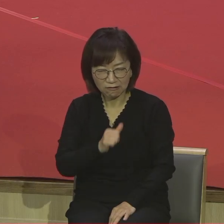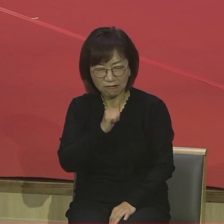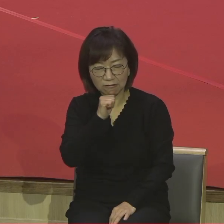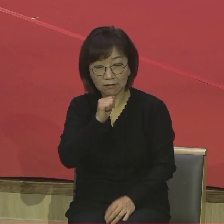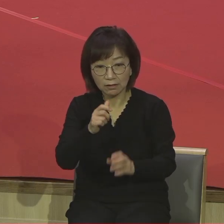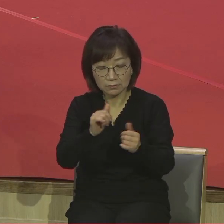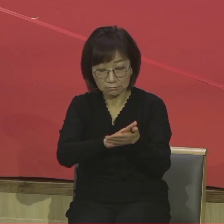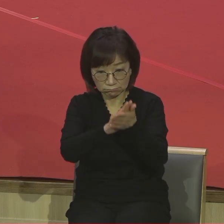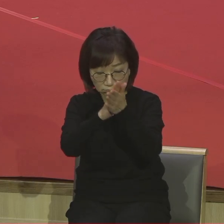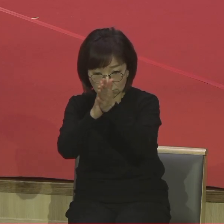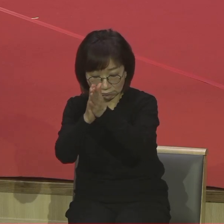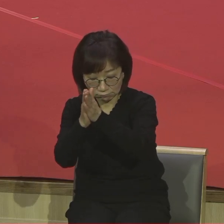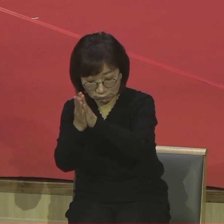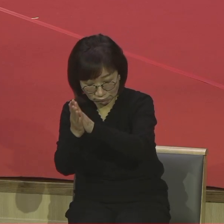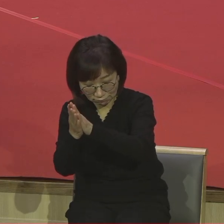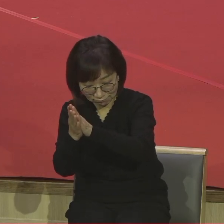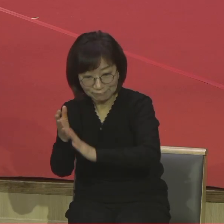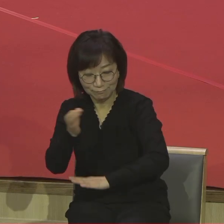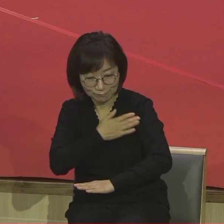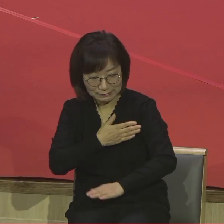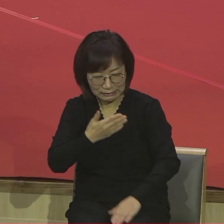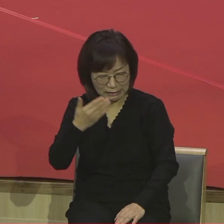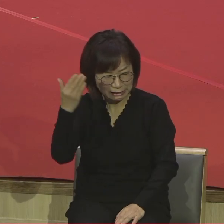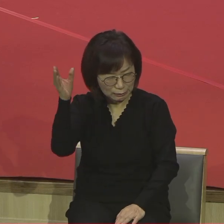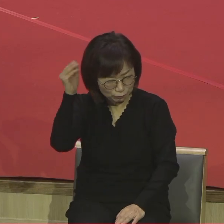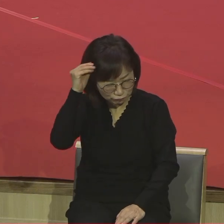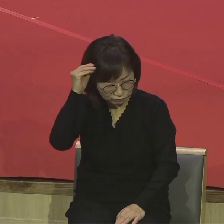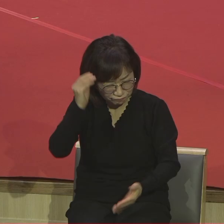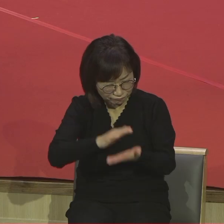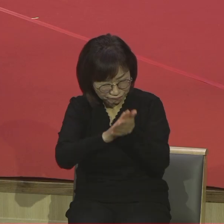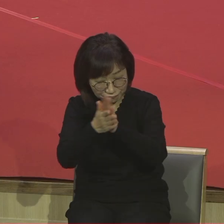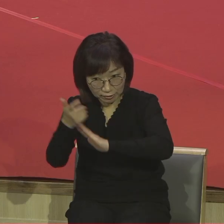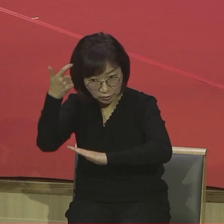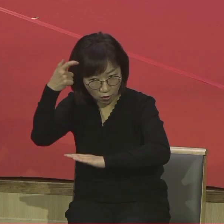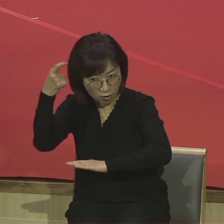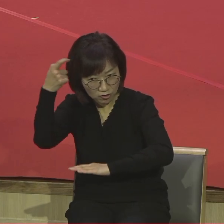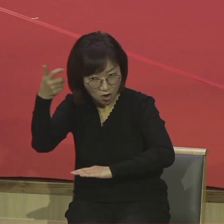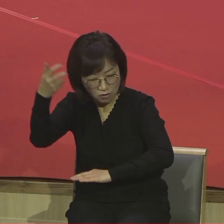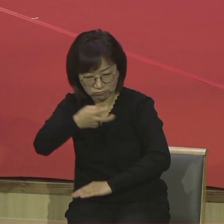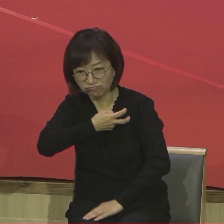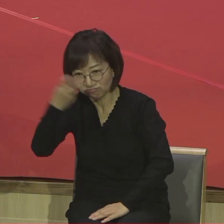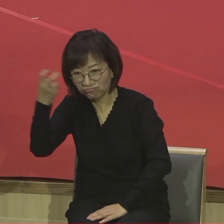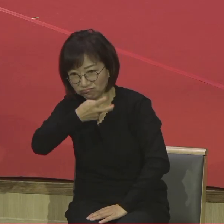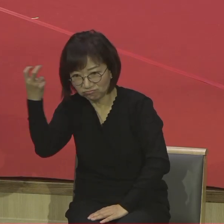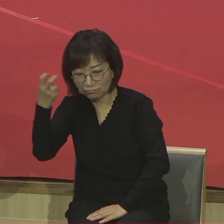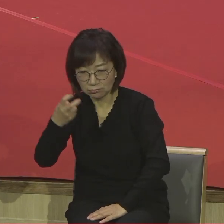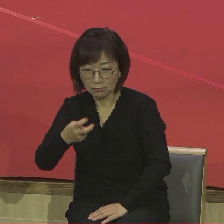있게 만들어 하나님께서 전부 다 만들어 반전을 일으켜 불신자에게 봐라.